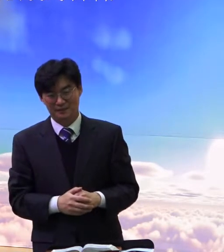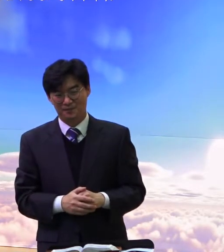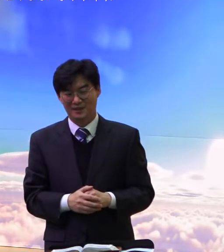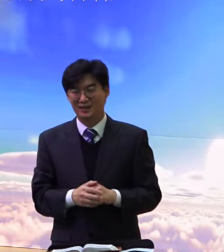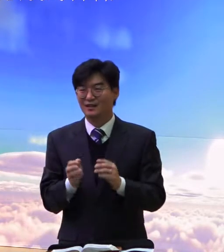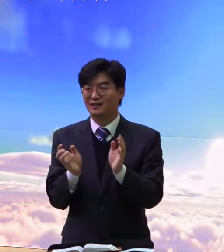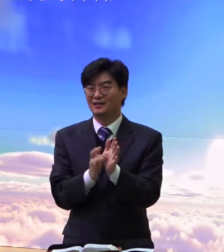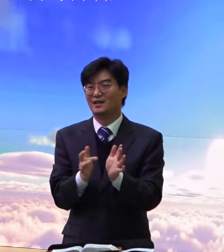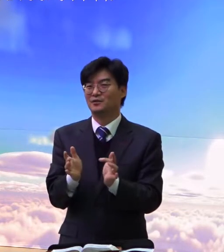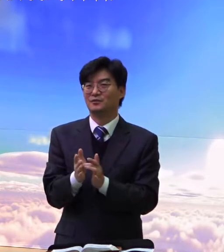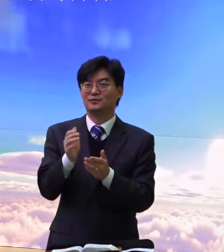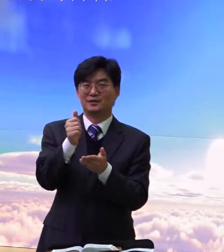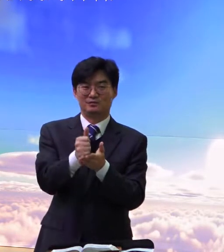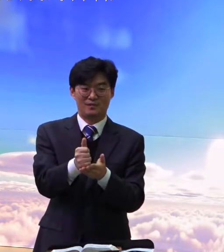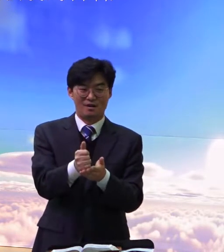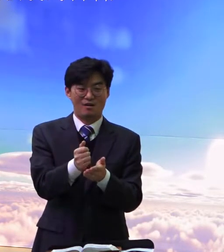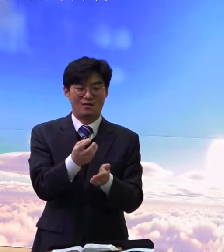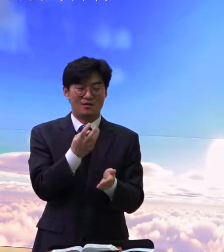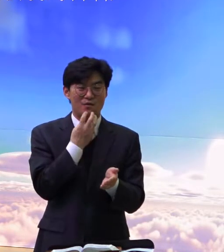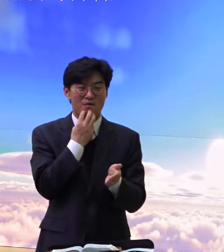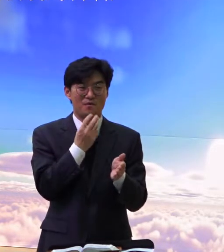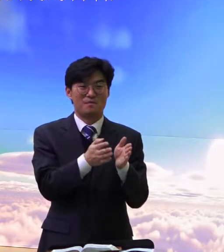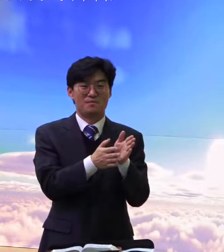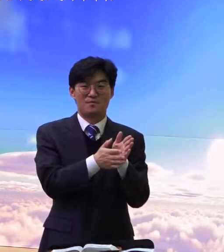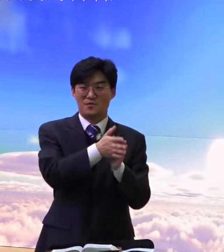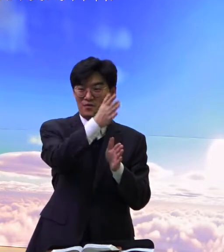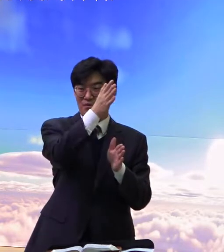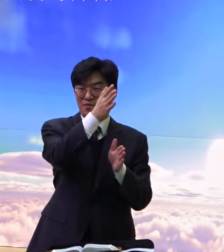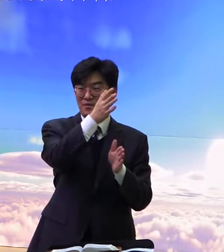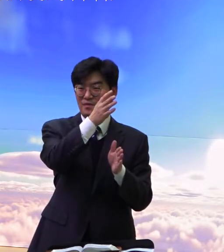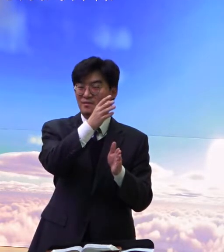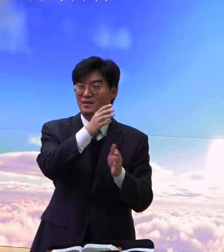계십니까? 마구간 구유에 계십니까?